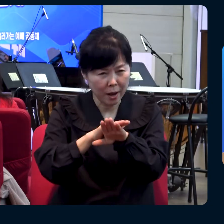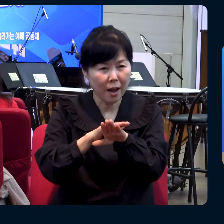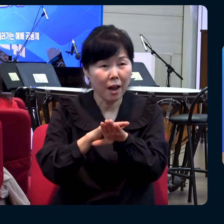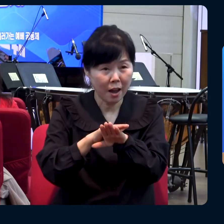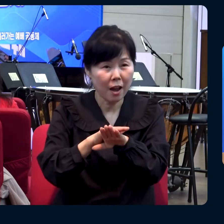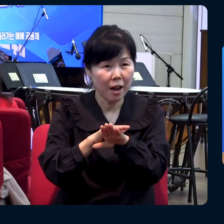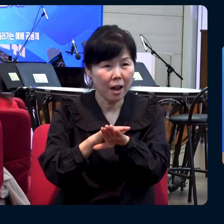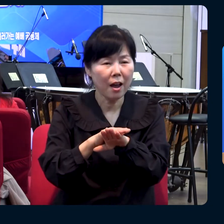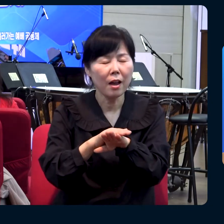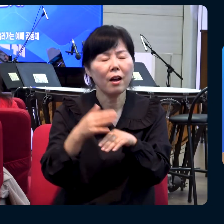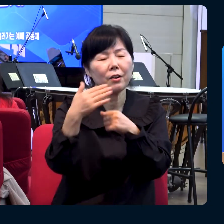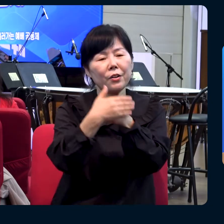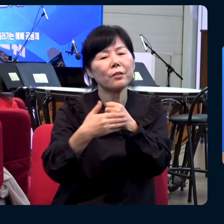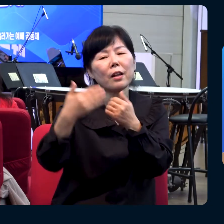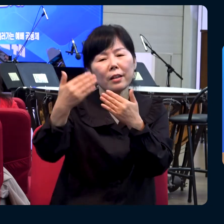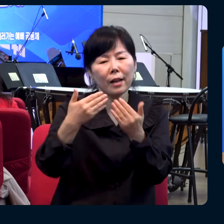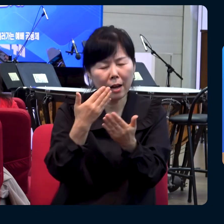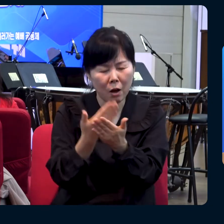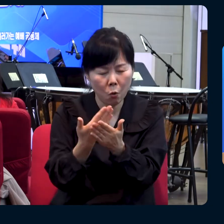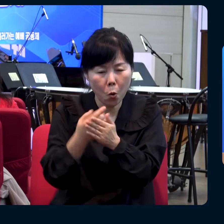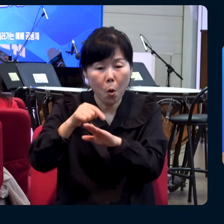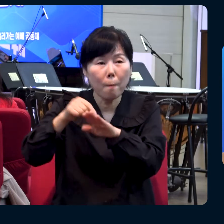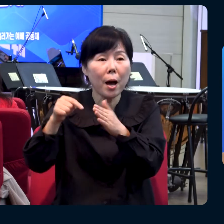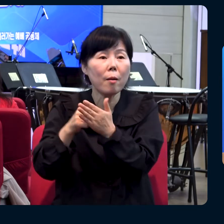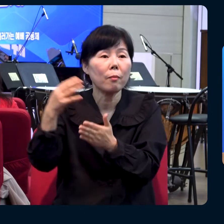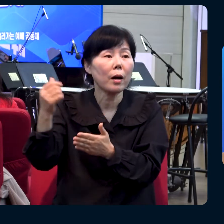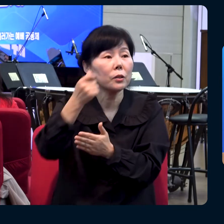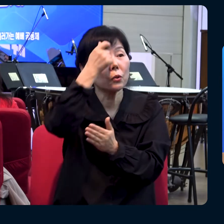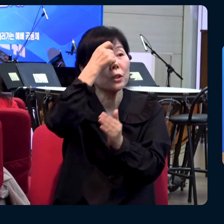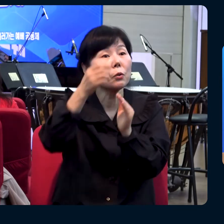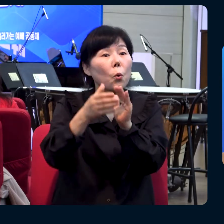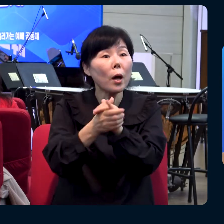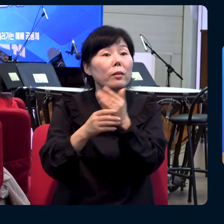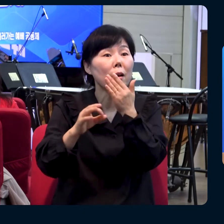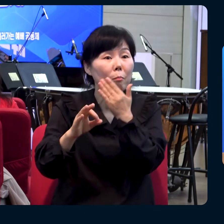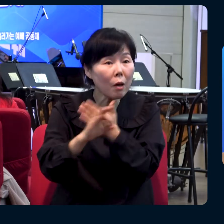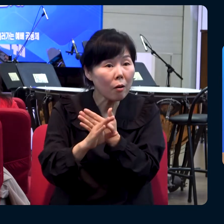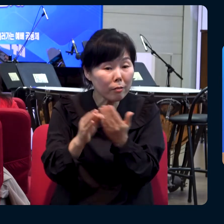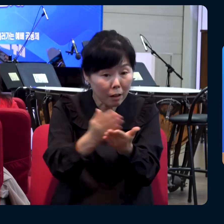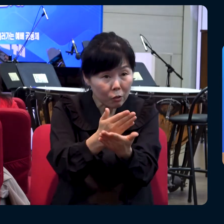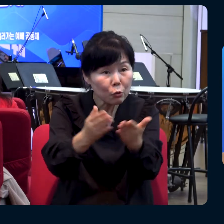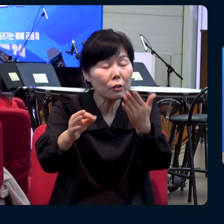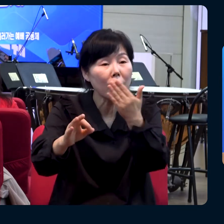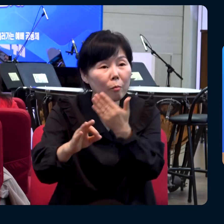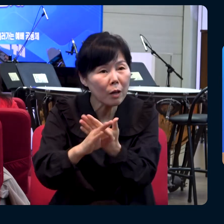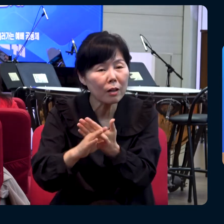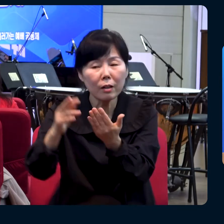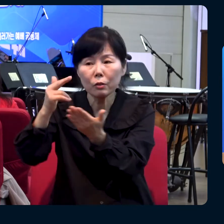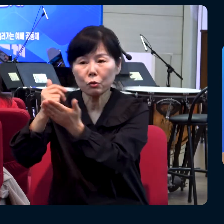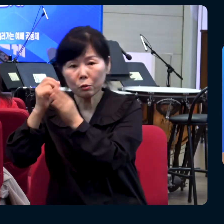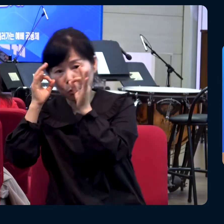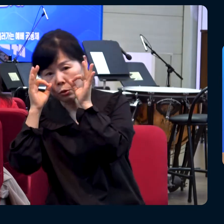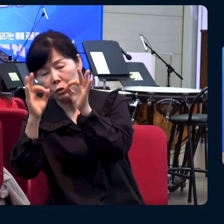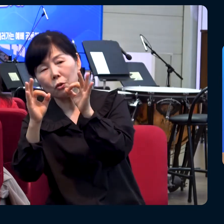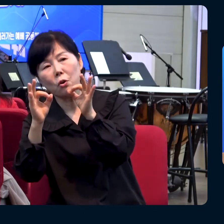넘치게 하여 주시옵소서. 이렇게 기도하고 주보를 나눠주는 성도가 있다면 주님이 얼마나 기뻐하시겠습니까?